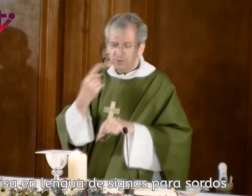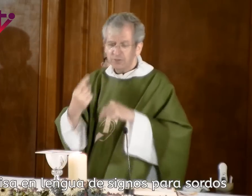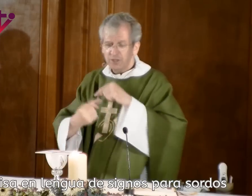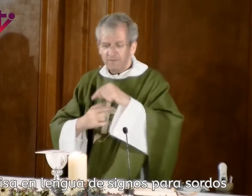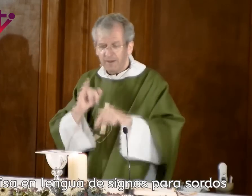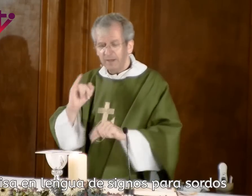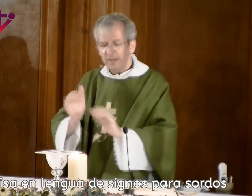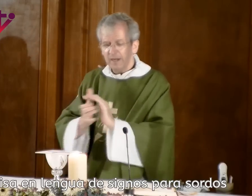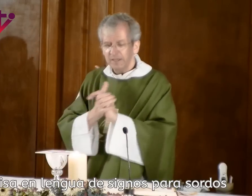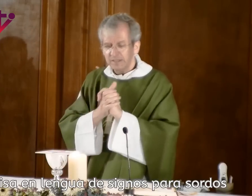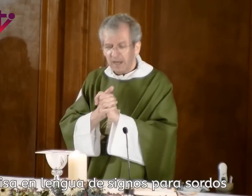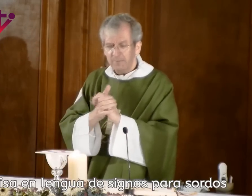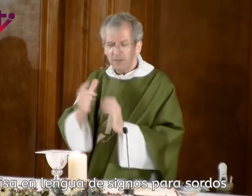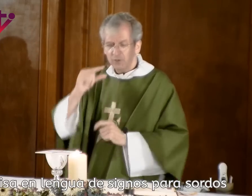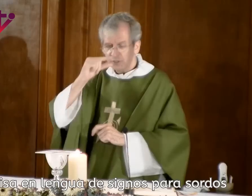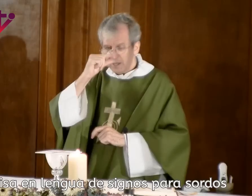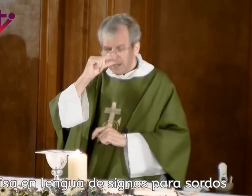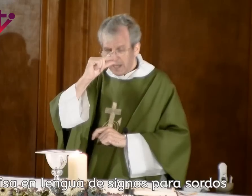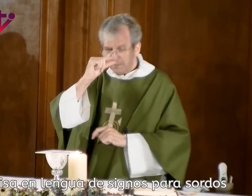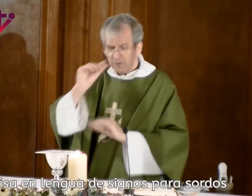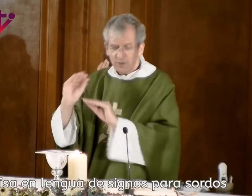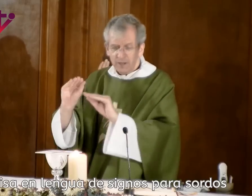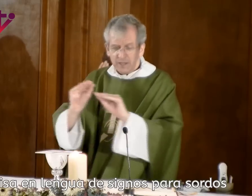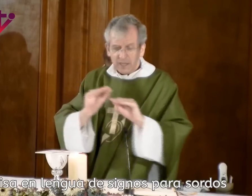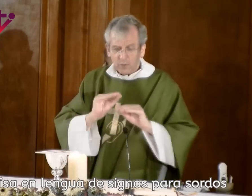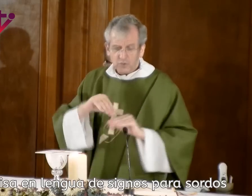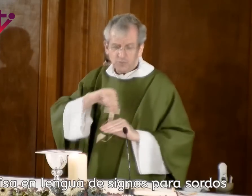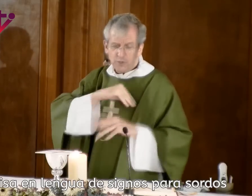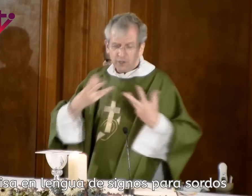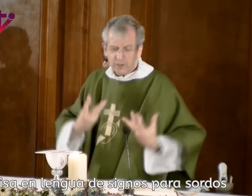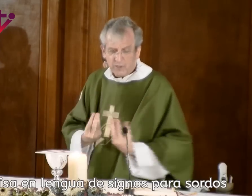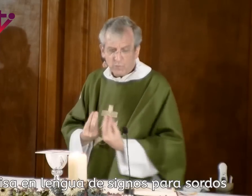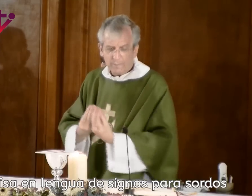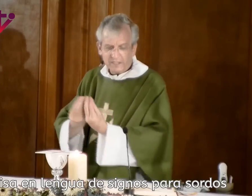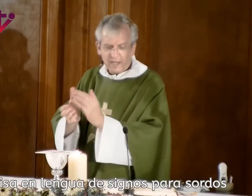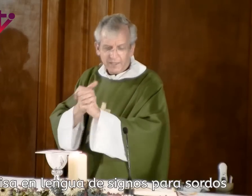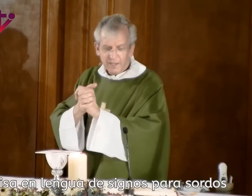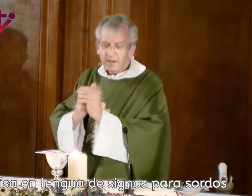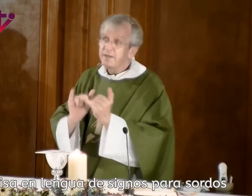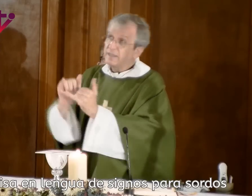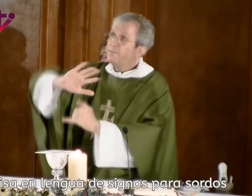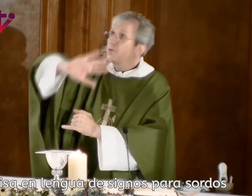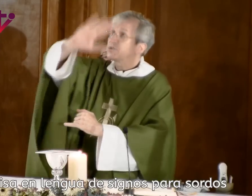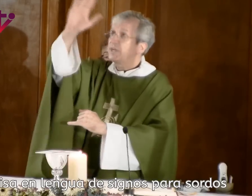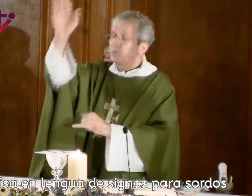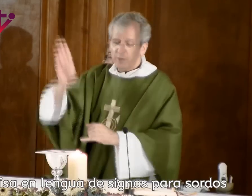difuntos, familiares, amigos, Álvaro, y cuantos murieron en tu amistad, recíbelos en tu